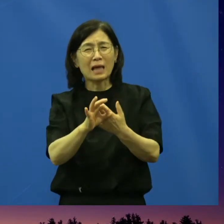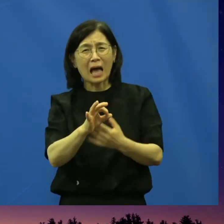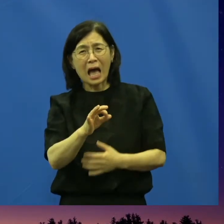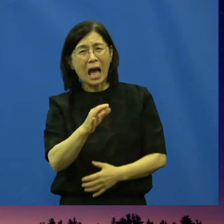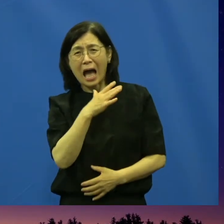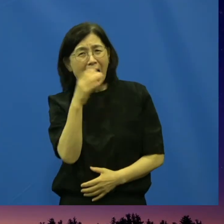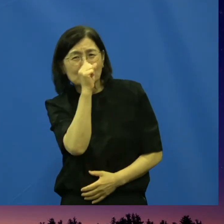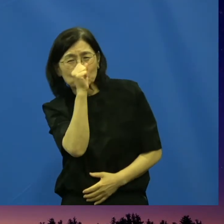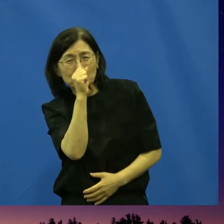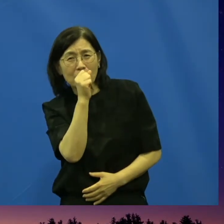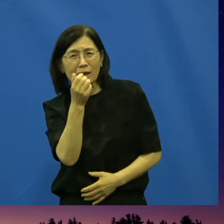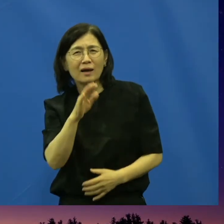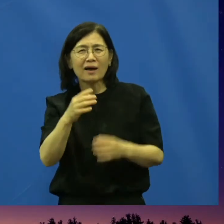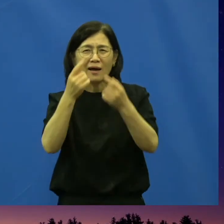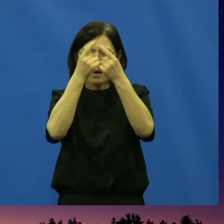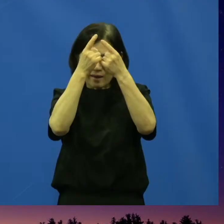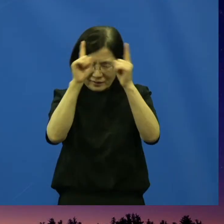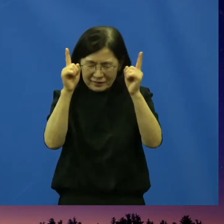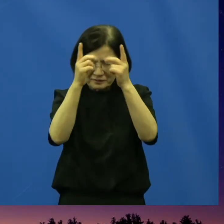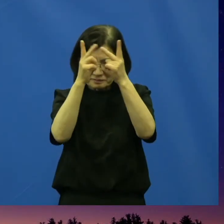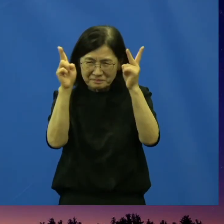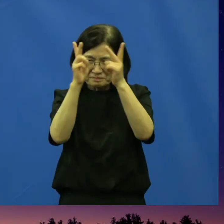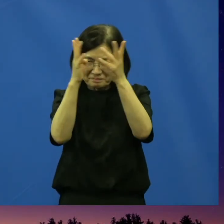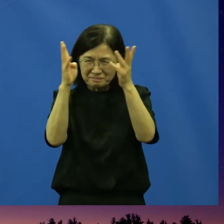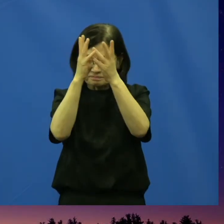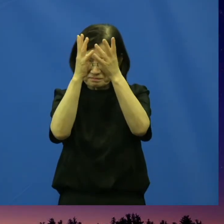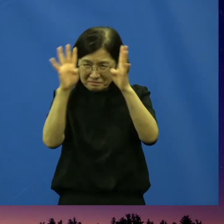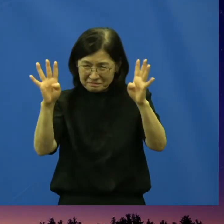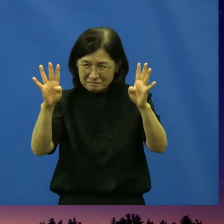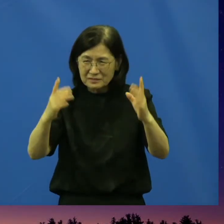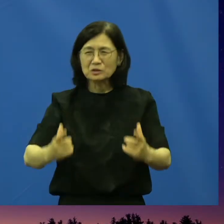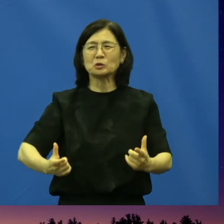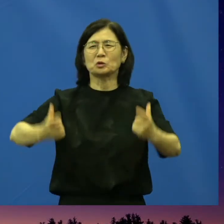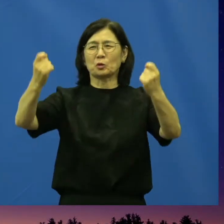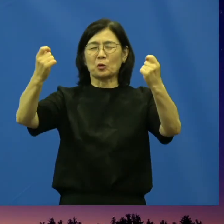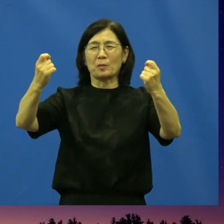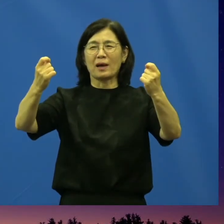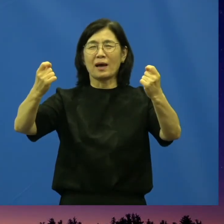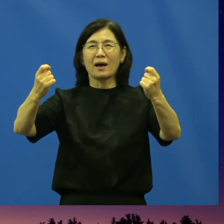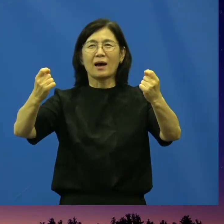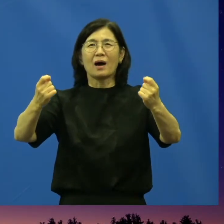대학 졸업하면 또 끝나나요, 여러분? 대학? 아이고,